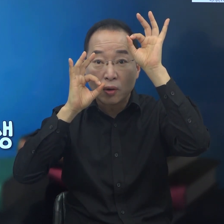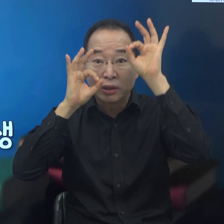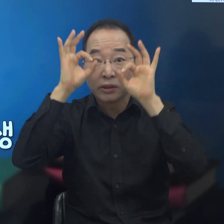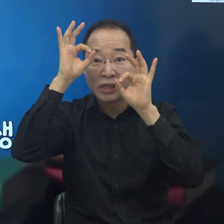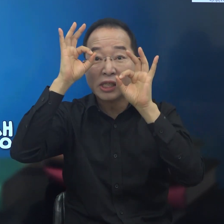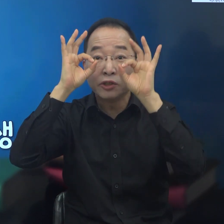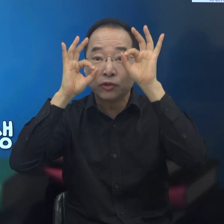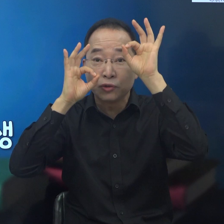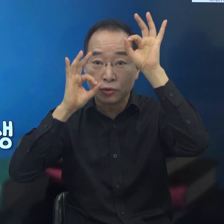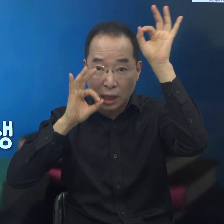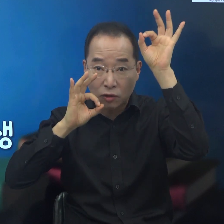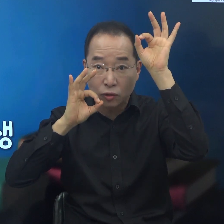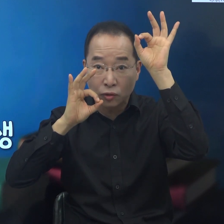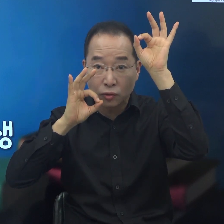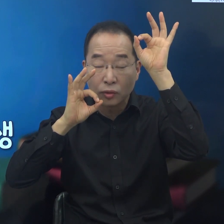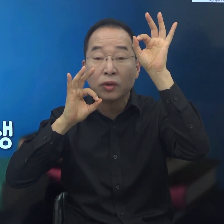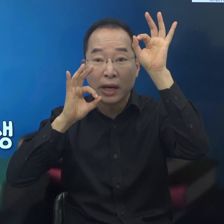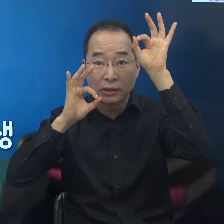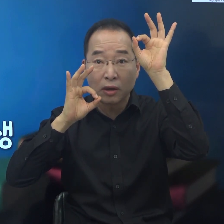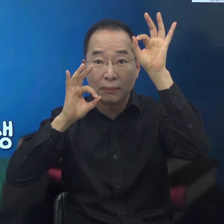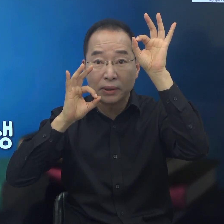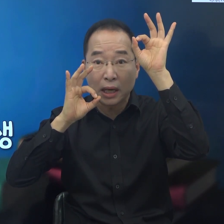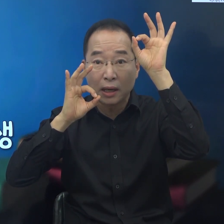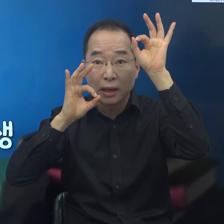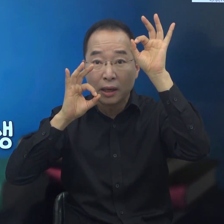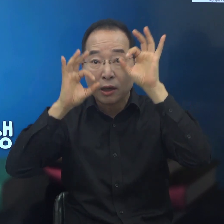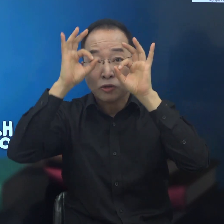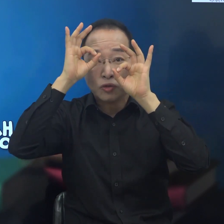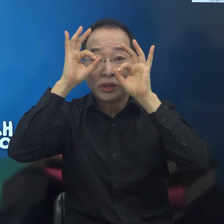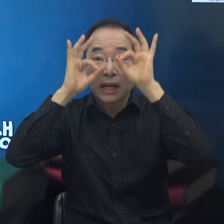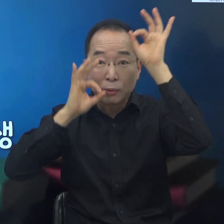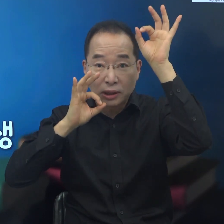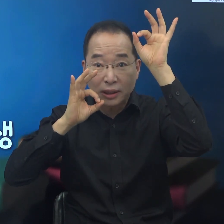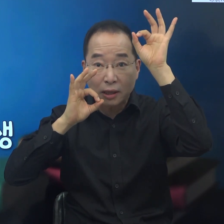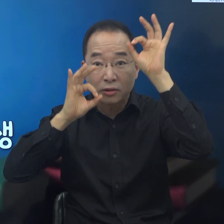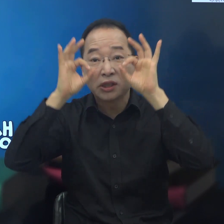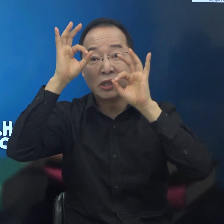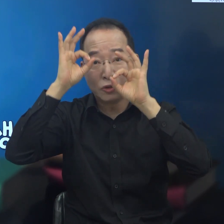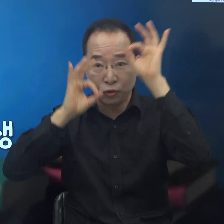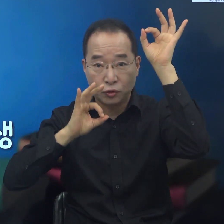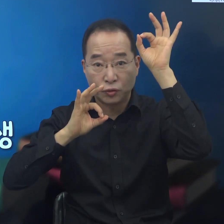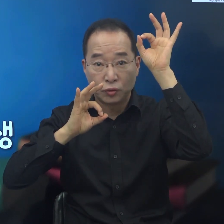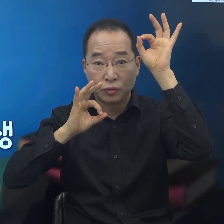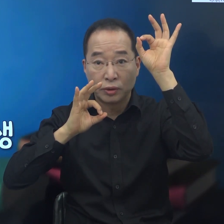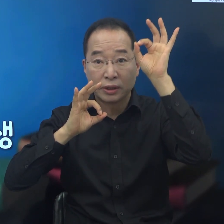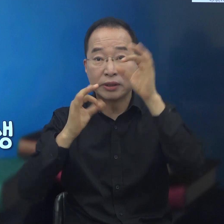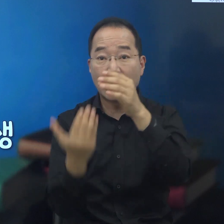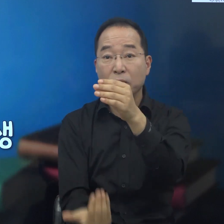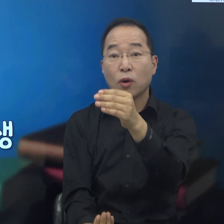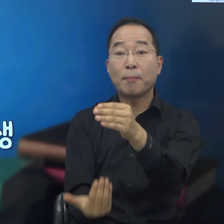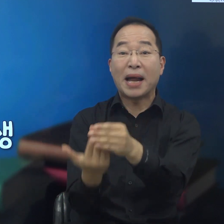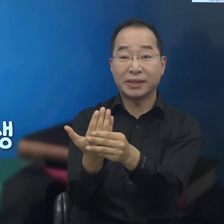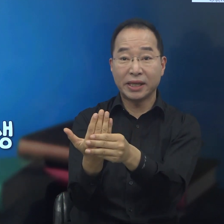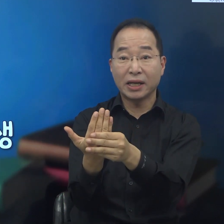그래서 실수라고 해석합니다. 눈이 잘못됐다는 거지, 실수. 그 다음에 이건